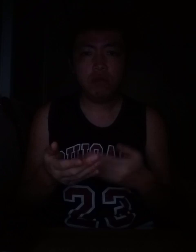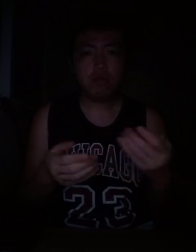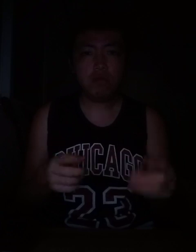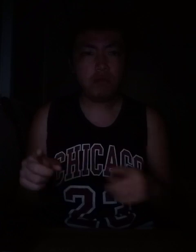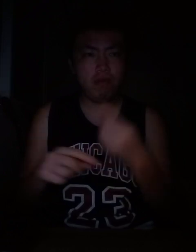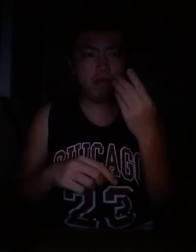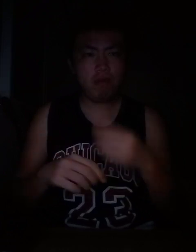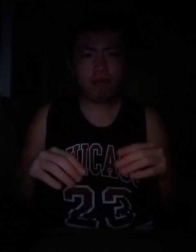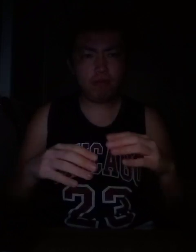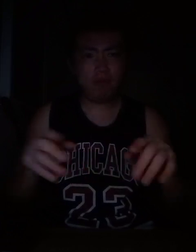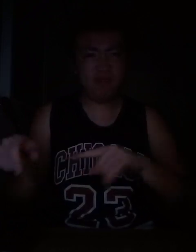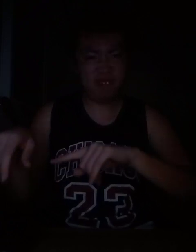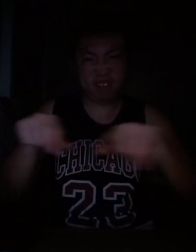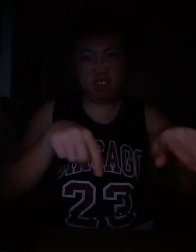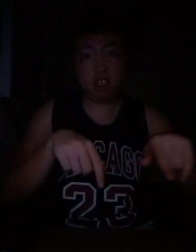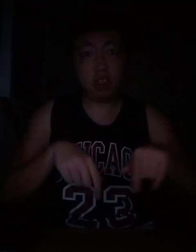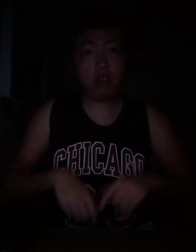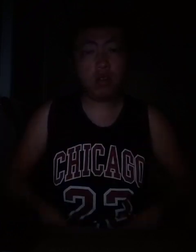파편이 날아왔습니다.